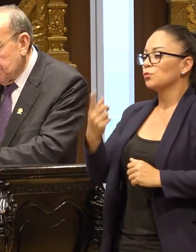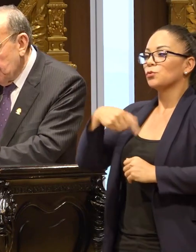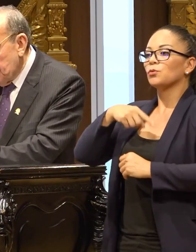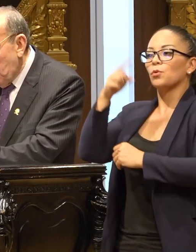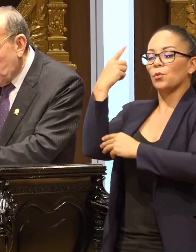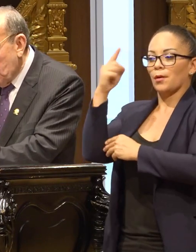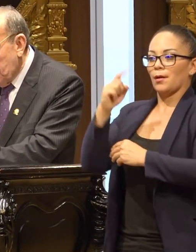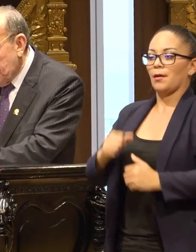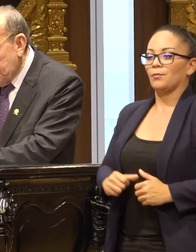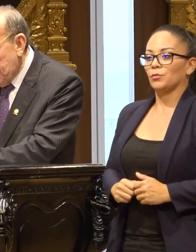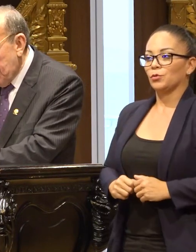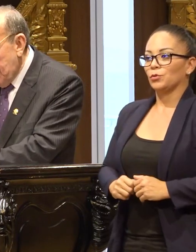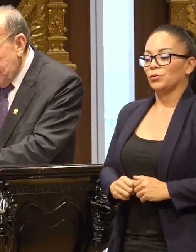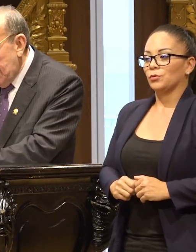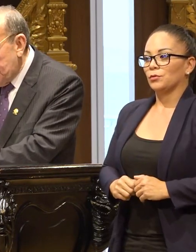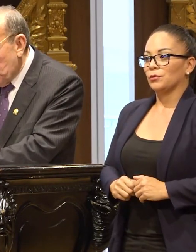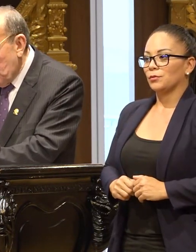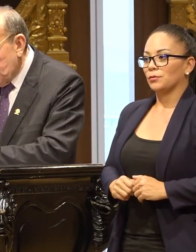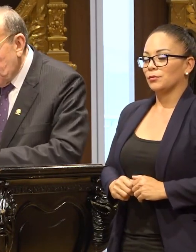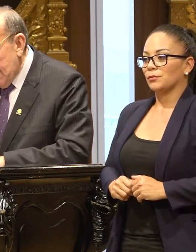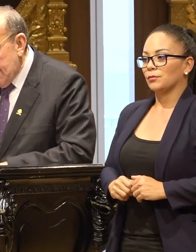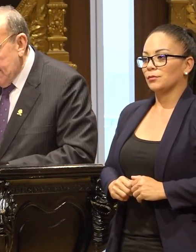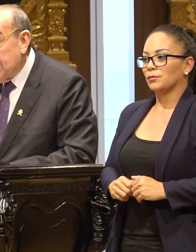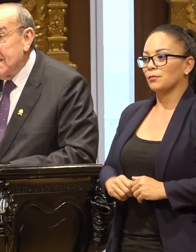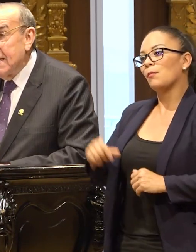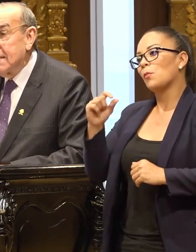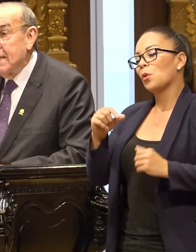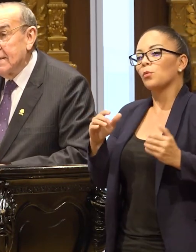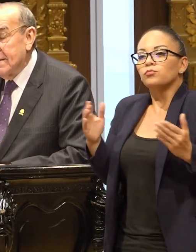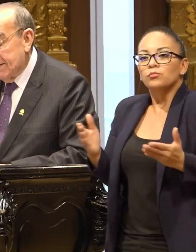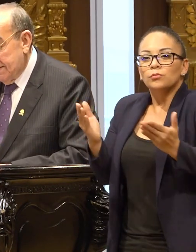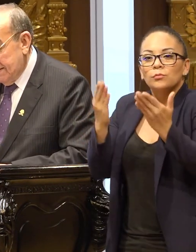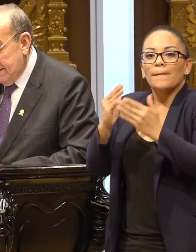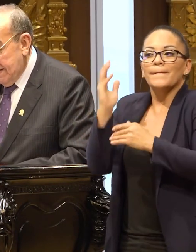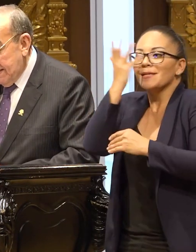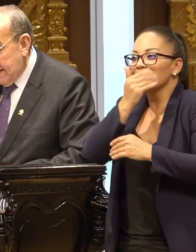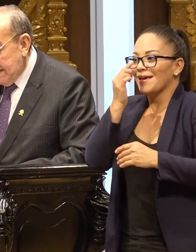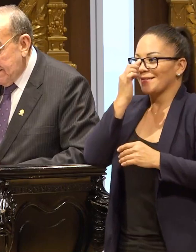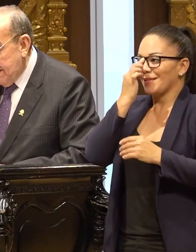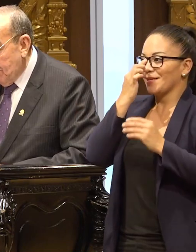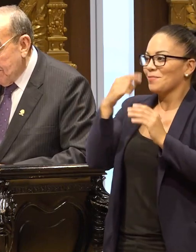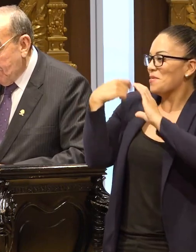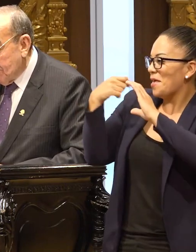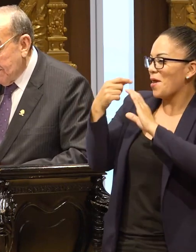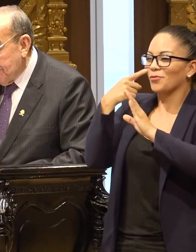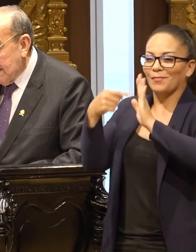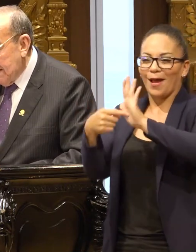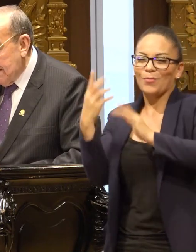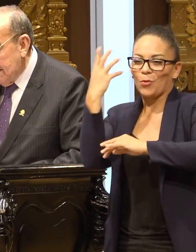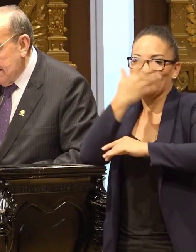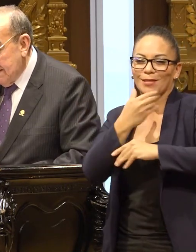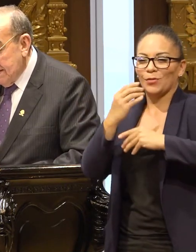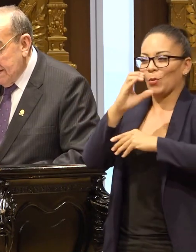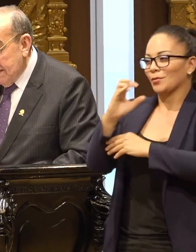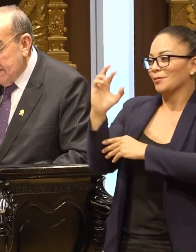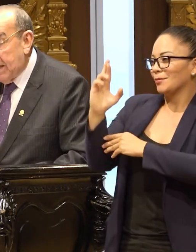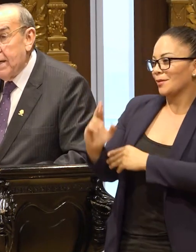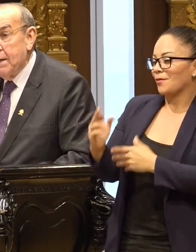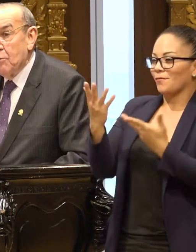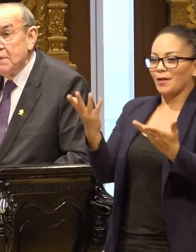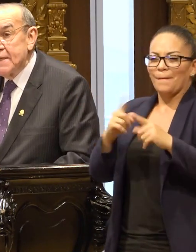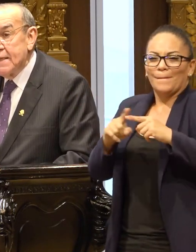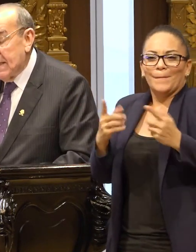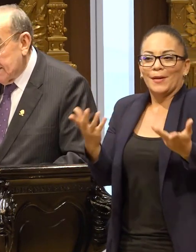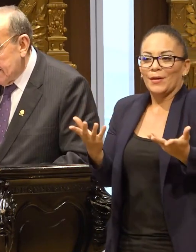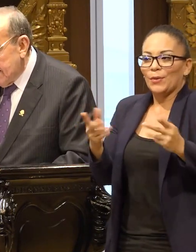Logramos muy poco al promocionar las bellezas que tenemos en Costa Rica si